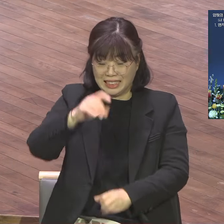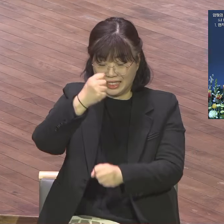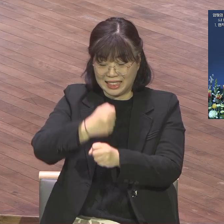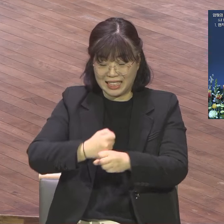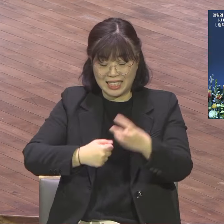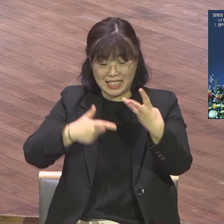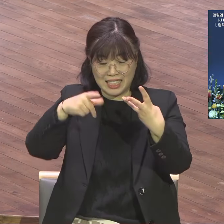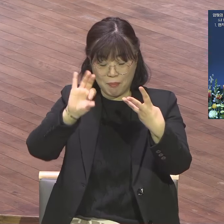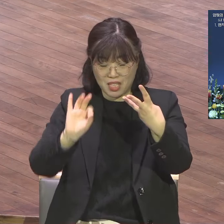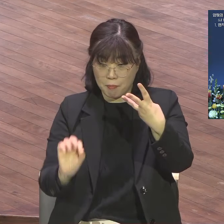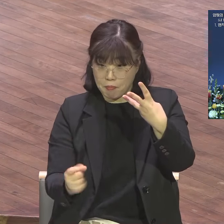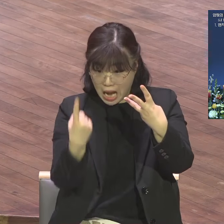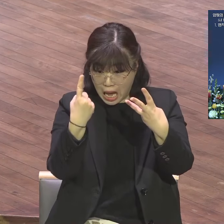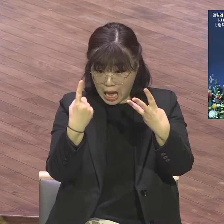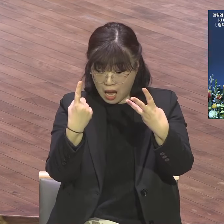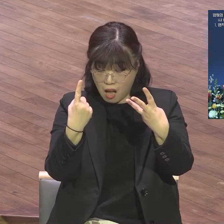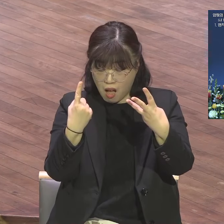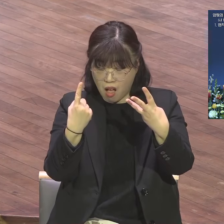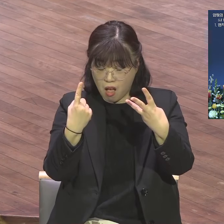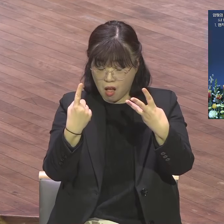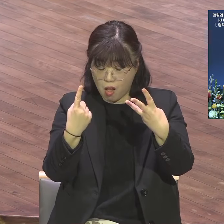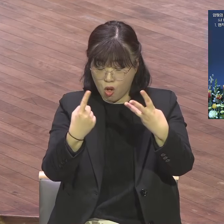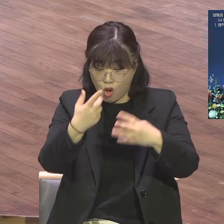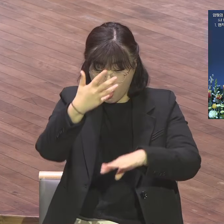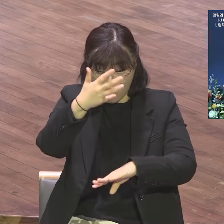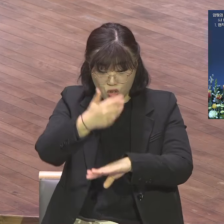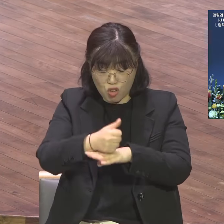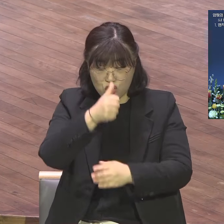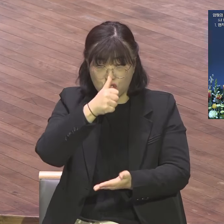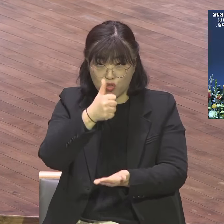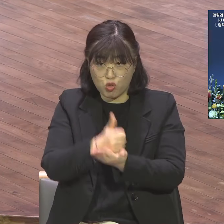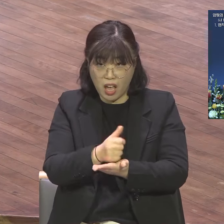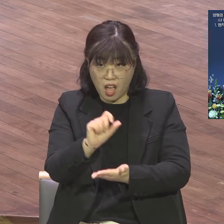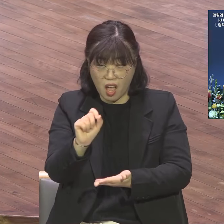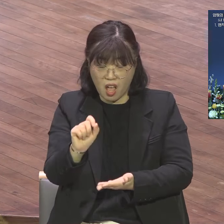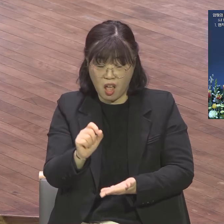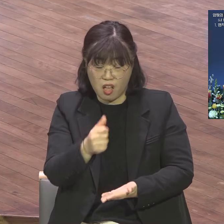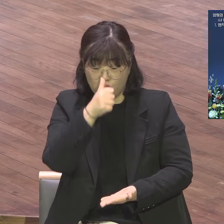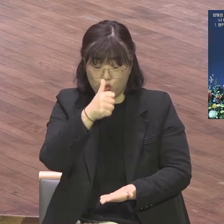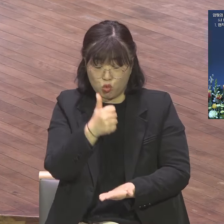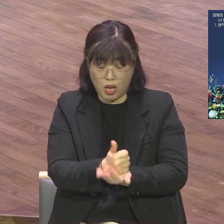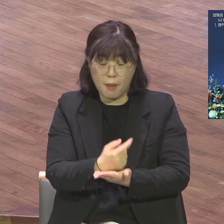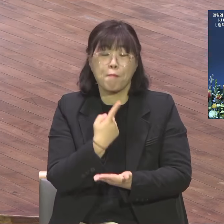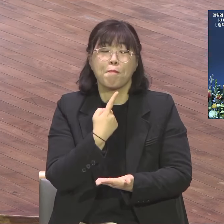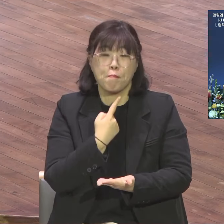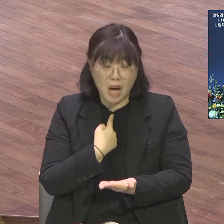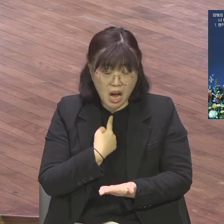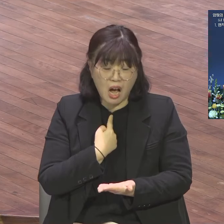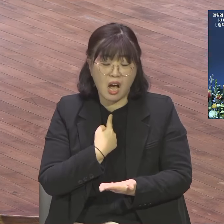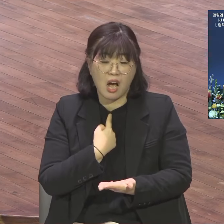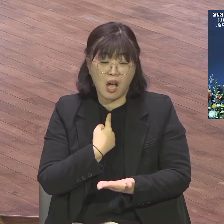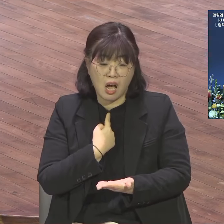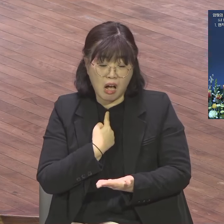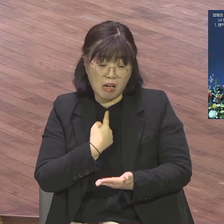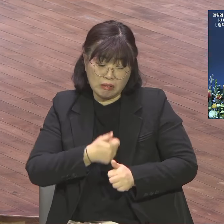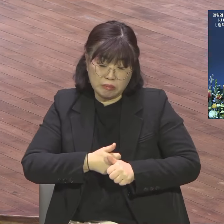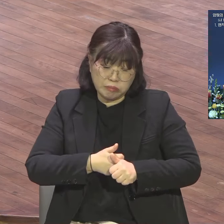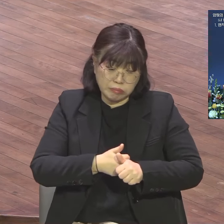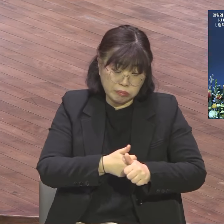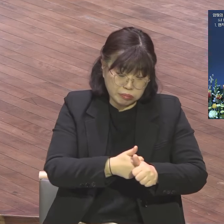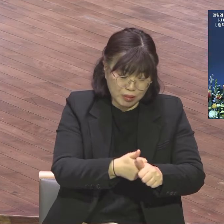사건으로 타락한 인간의 마음속에 다 교만하고 싶어하는 마음이 다 있어요. 교만하고 싶어하는 본능이